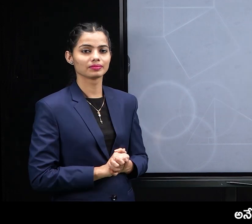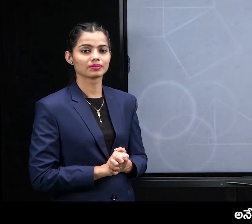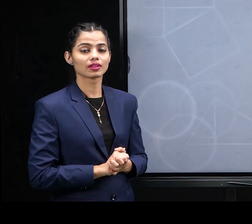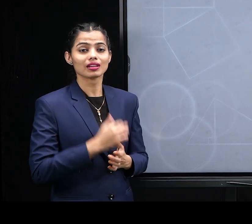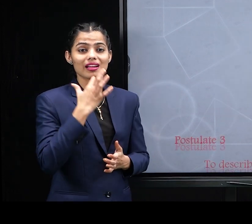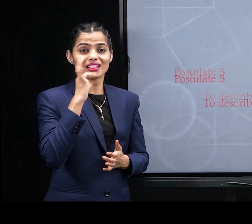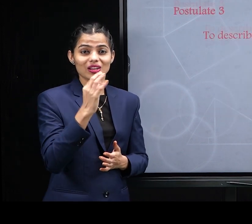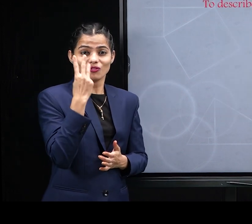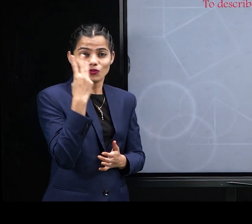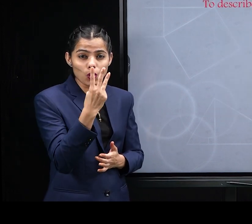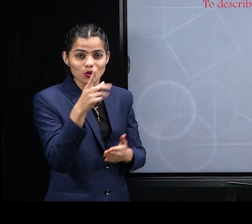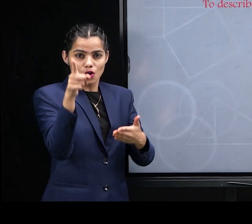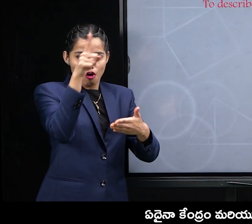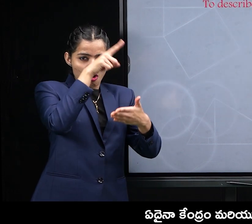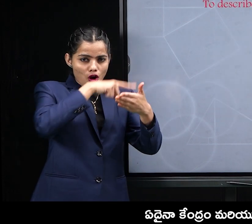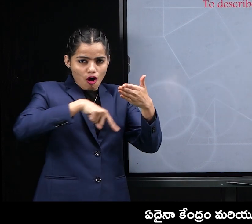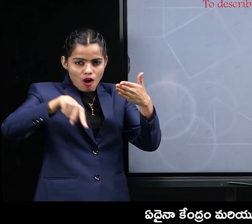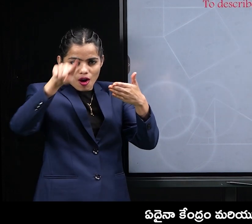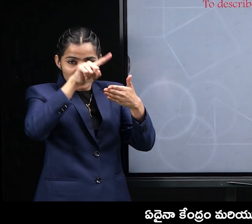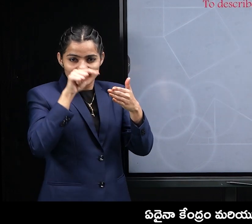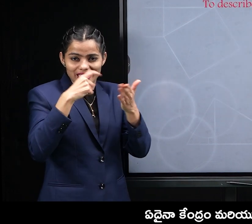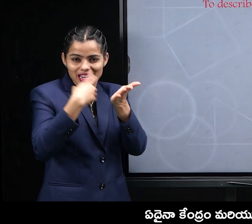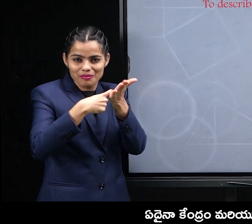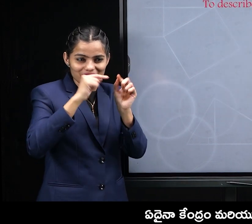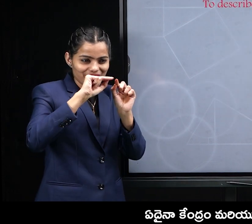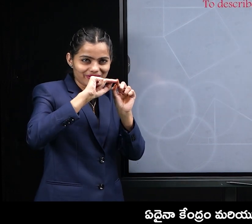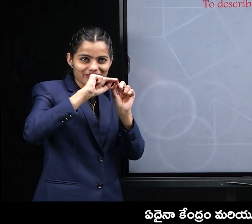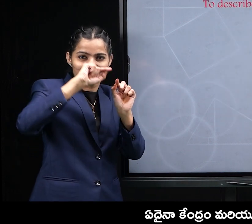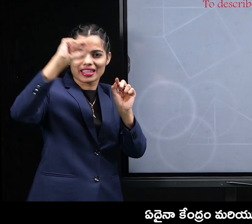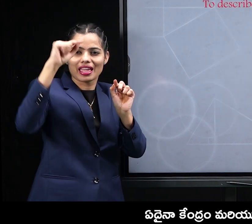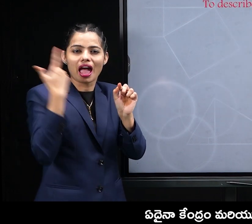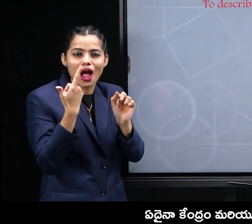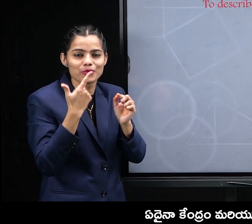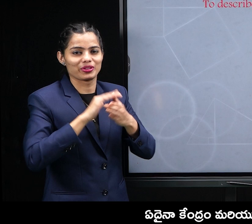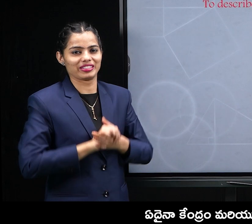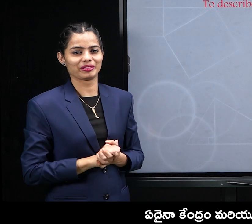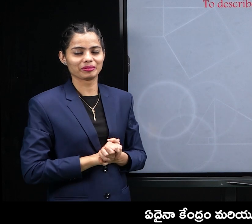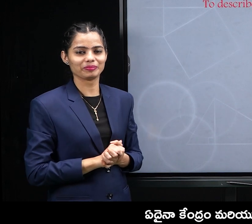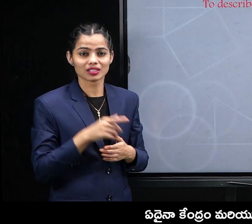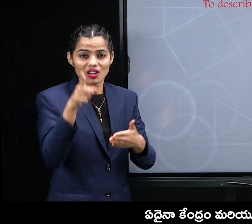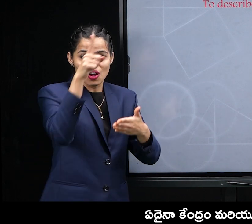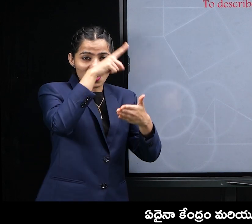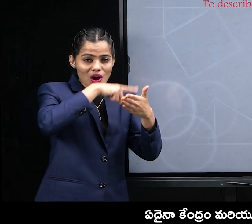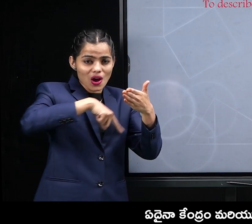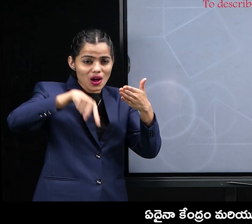Postulate 3 एदैना केंद्रम् मरियू व्यासार दंतो वुरुत्तान्नी